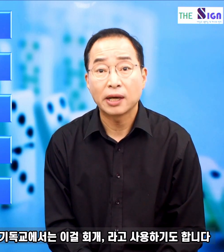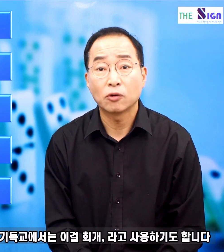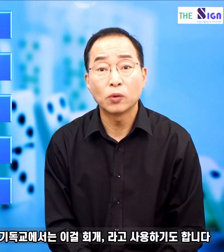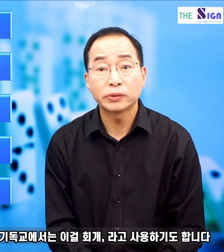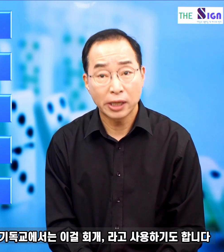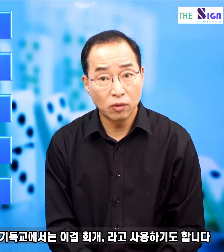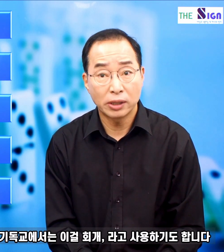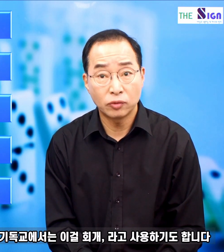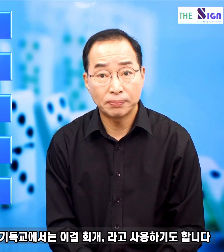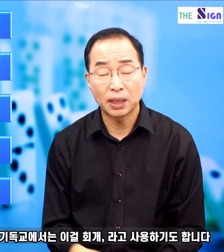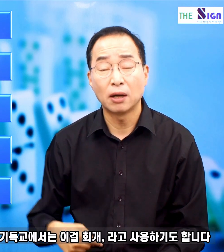회개라고 사용하기도 합니다.